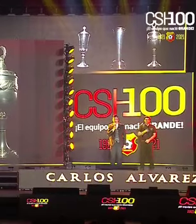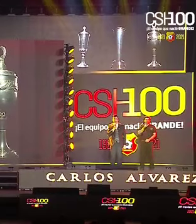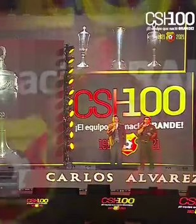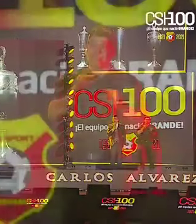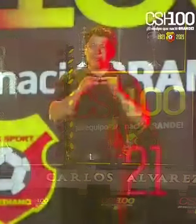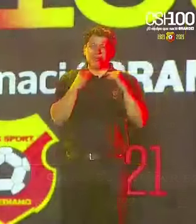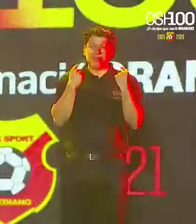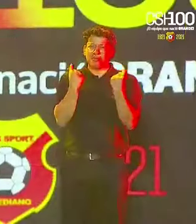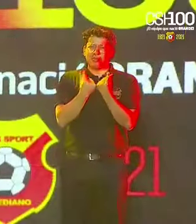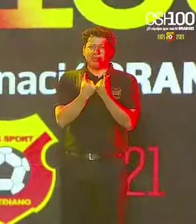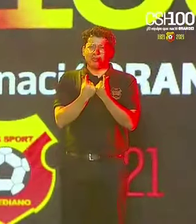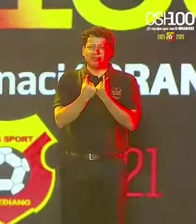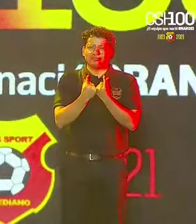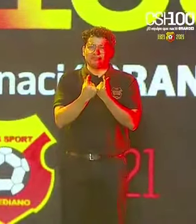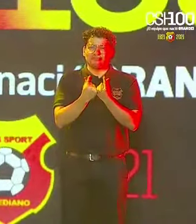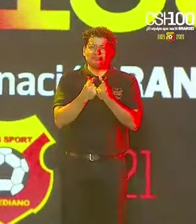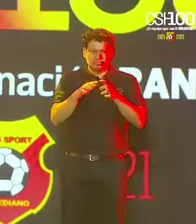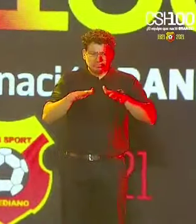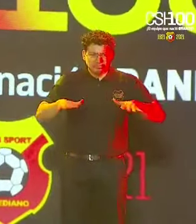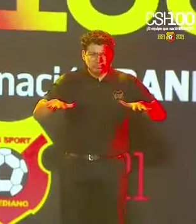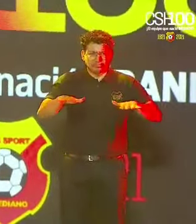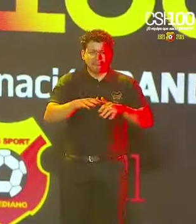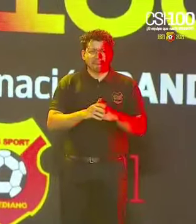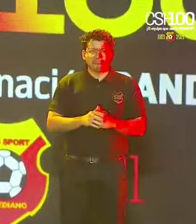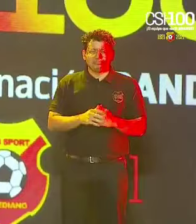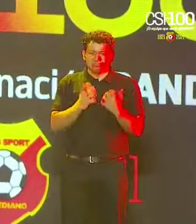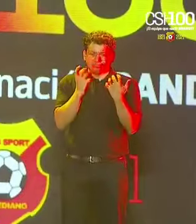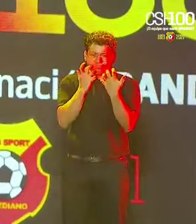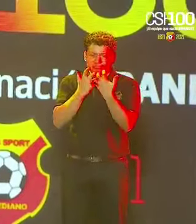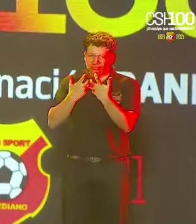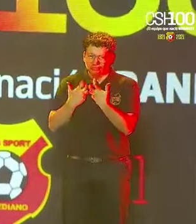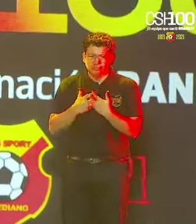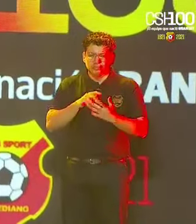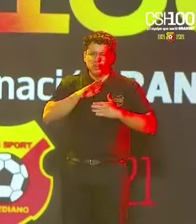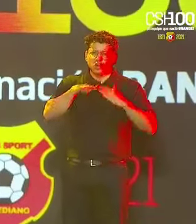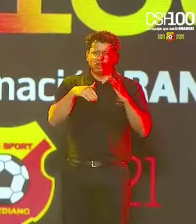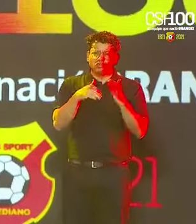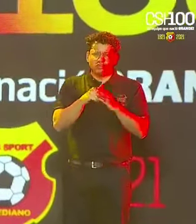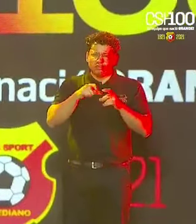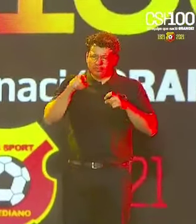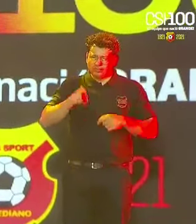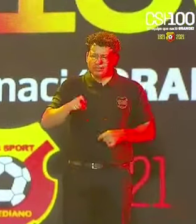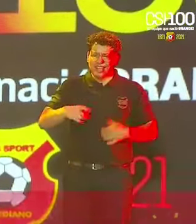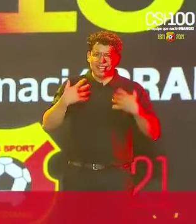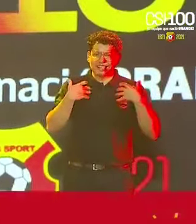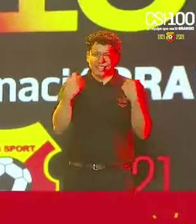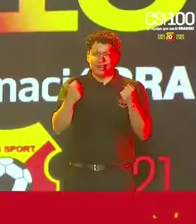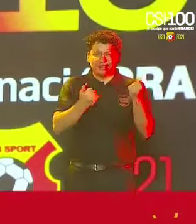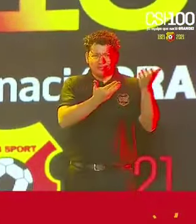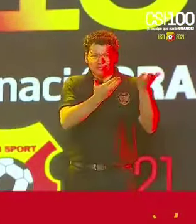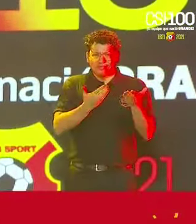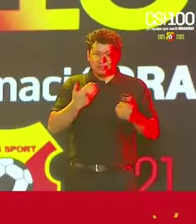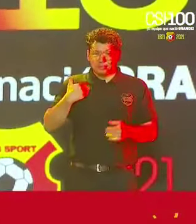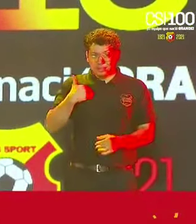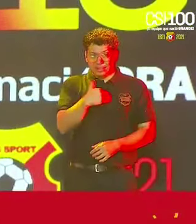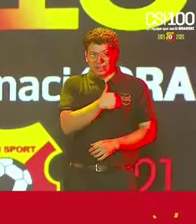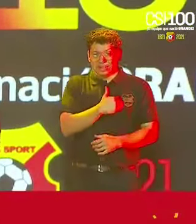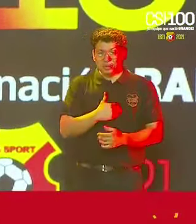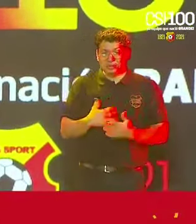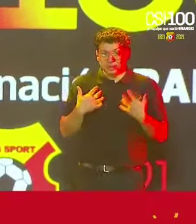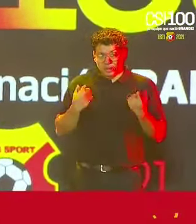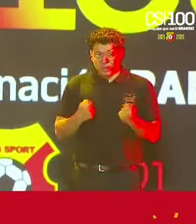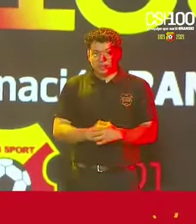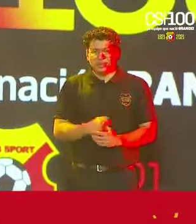grupo adecuado a las necesidades de salud que nos ha implementado el Ministerio y